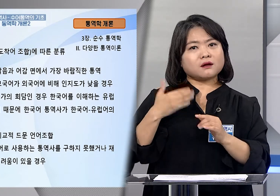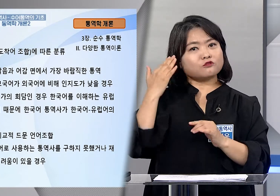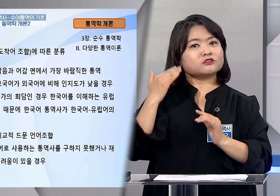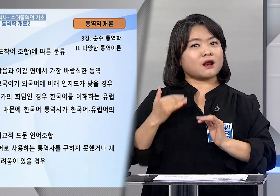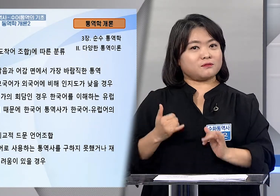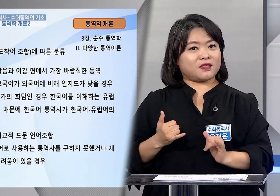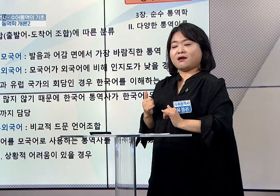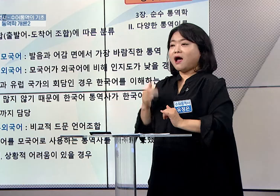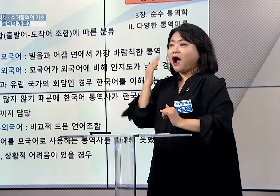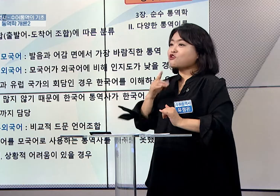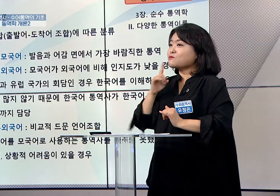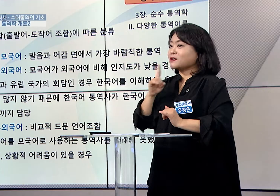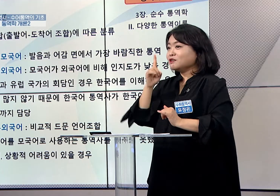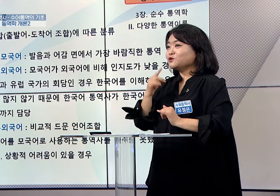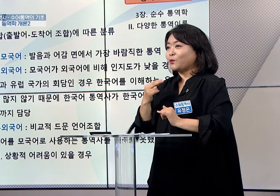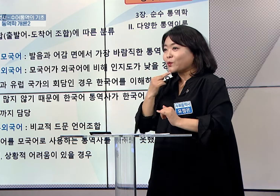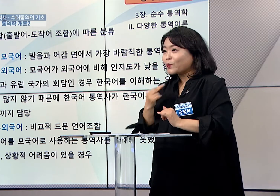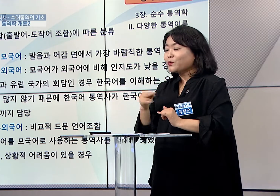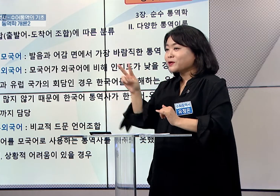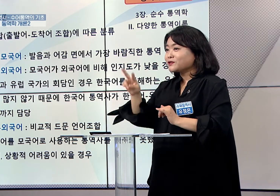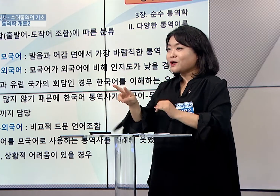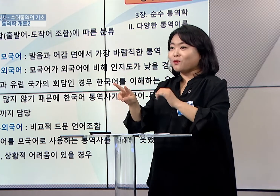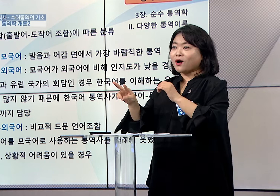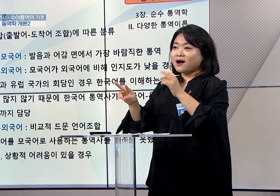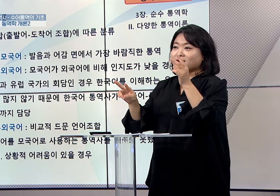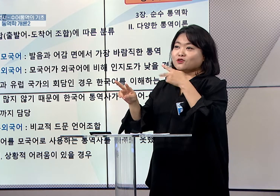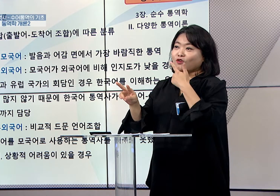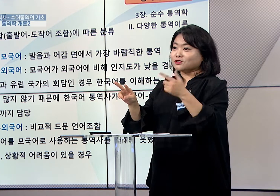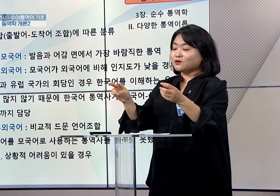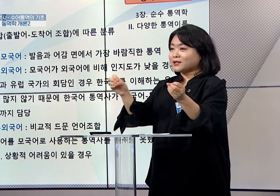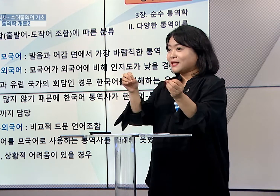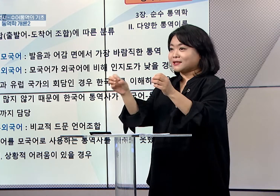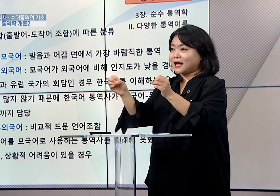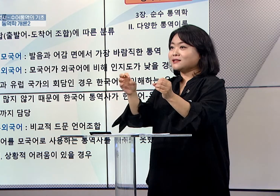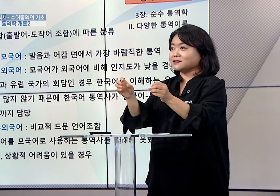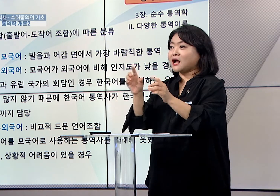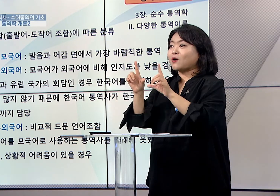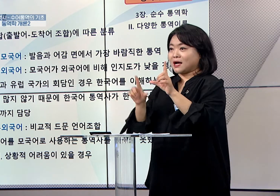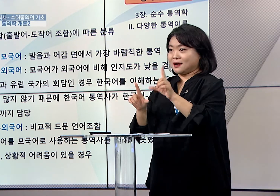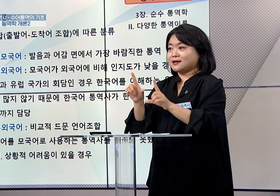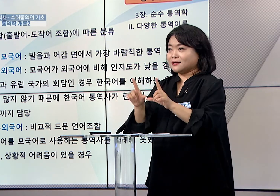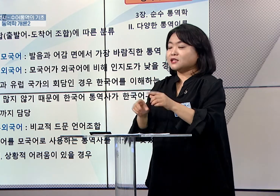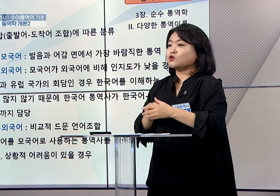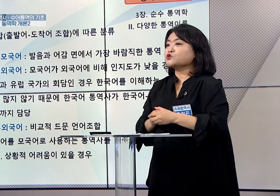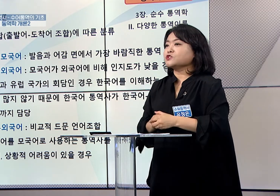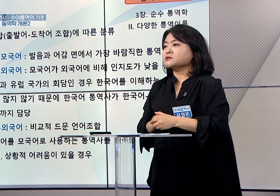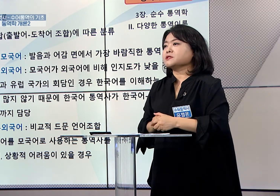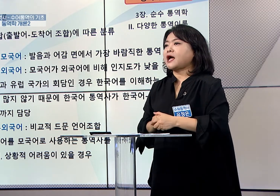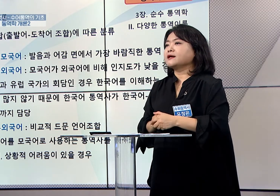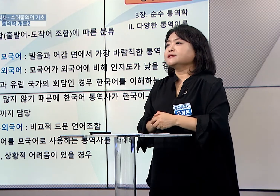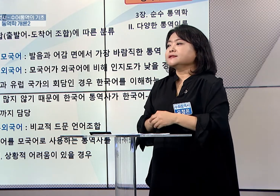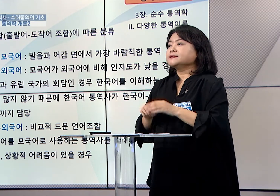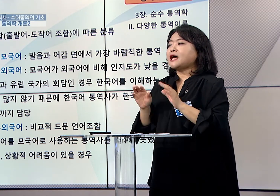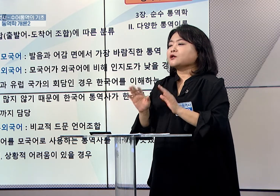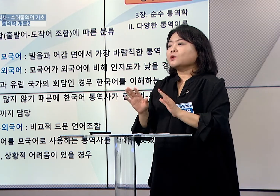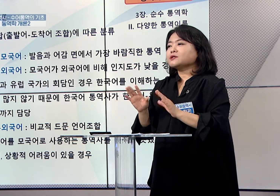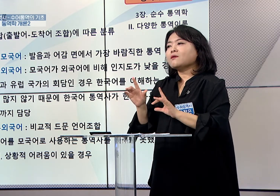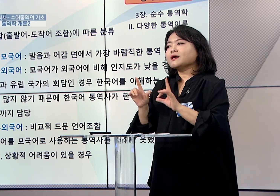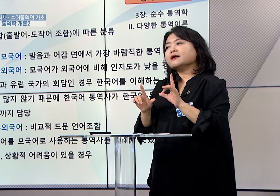한국 사람인데 한국말은 1도 없고 베트남어와 영어를 왔다 갔다 하는 상황이 될 수 있습니다. 이 상황에